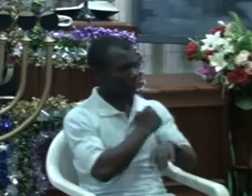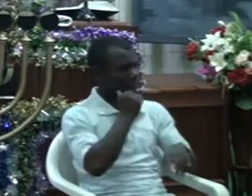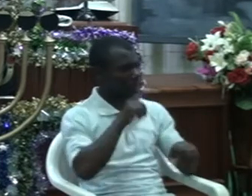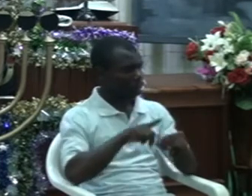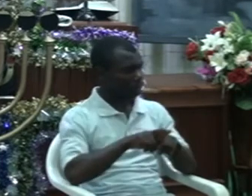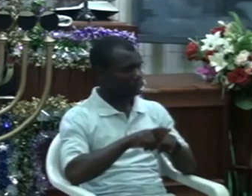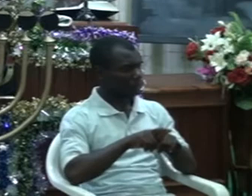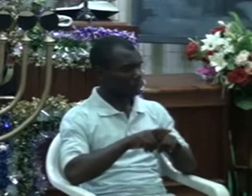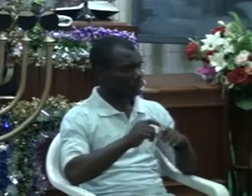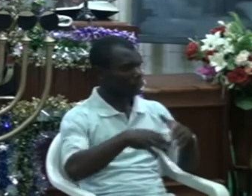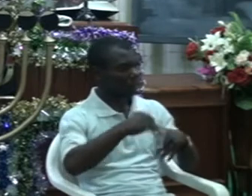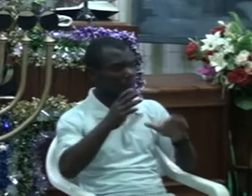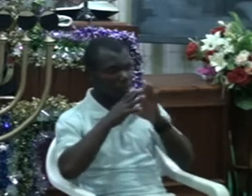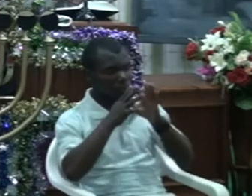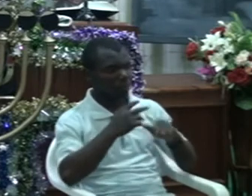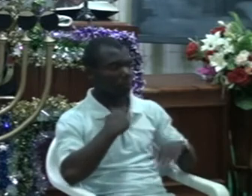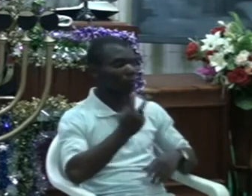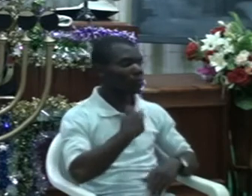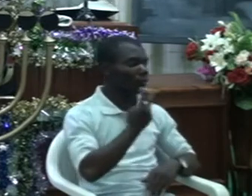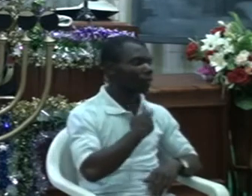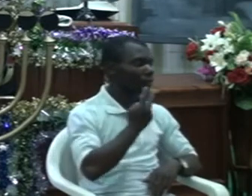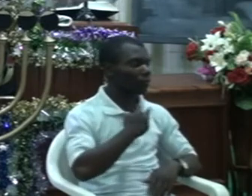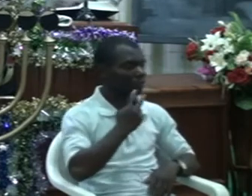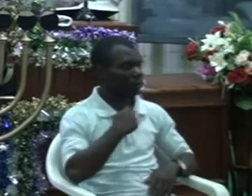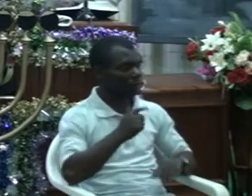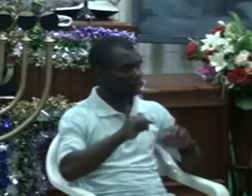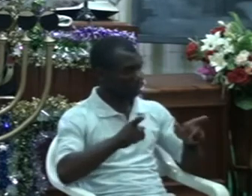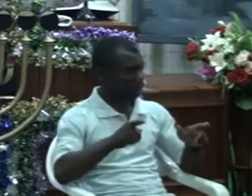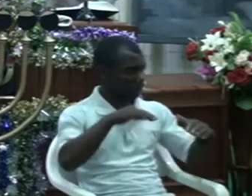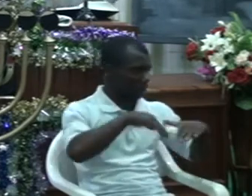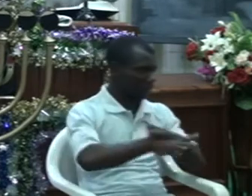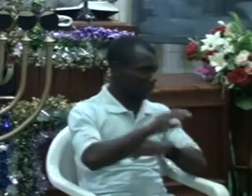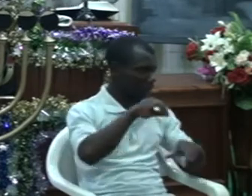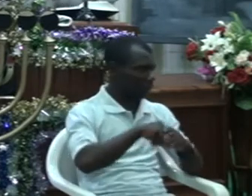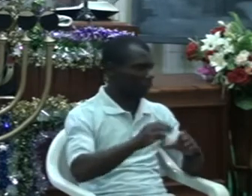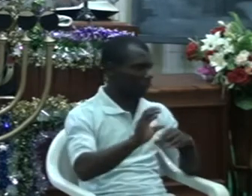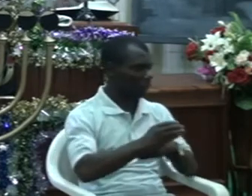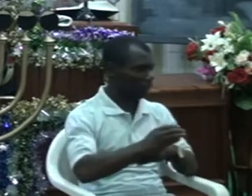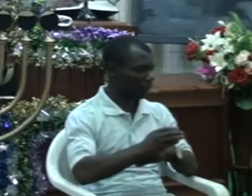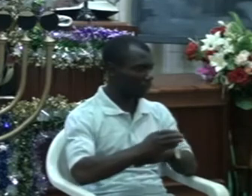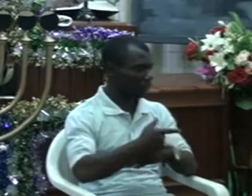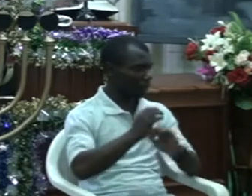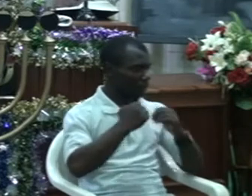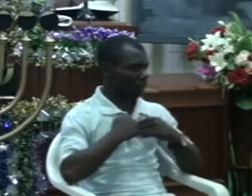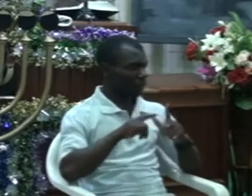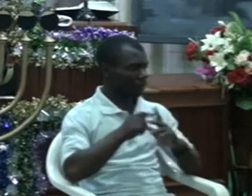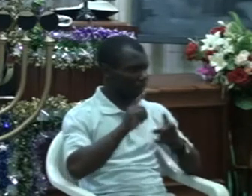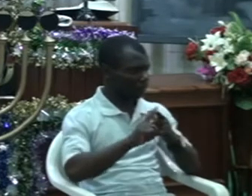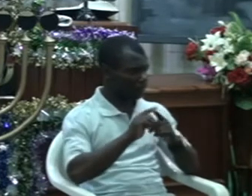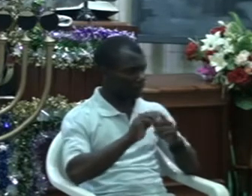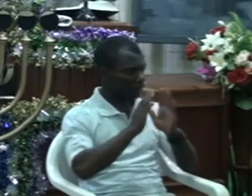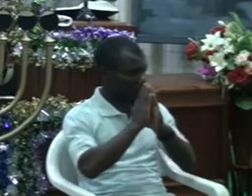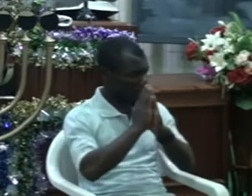sœurs, ils ne sont pas partis en train de crier. Ils sont entrés dans la chambre et